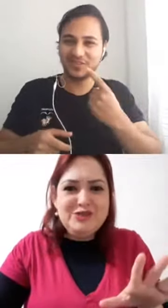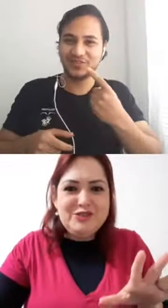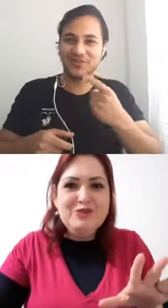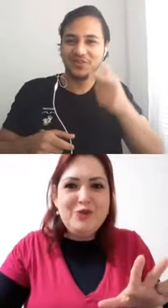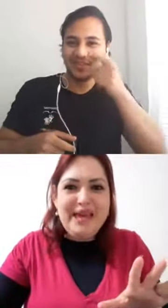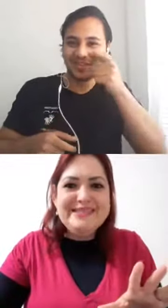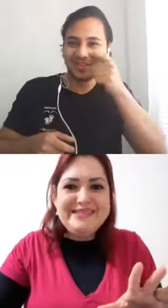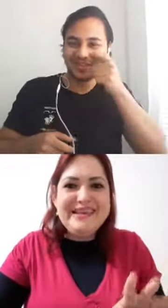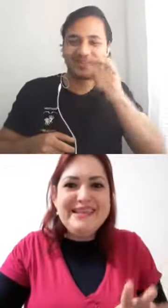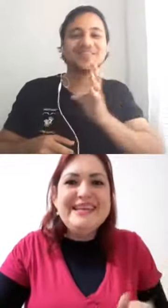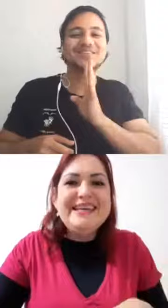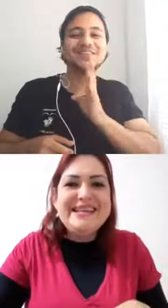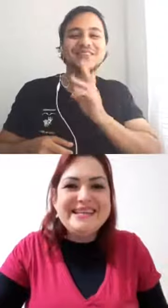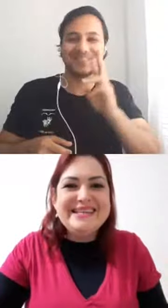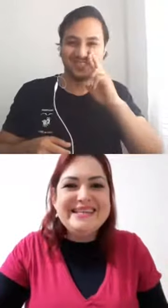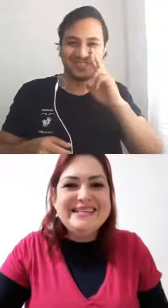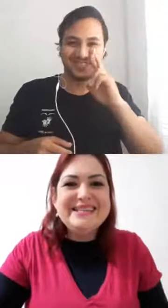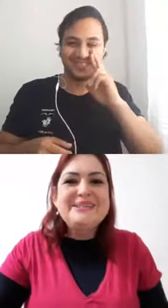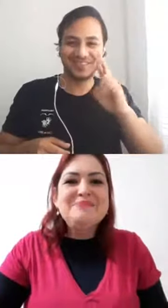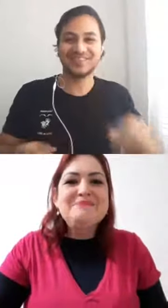assistindo a gente conhece ele.